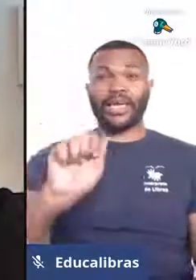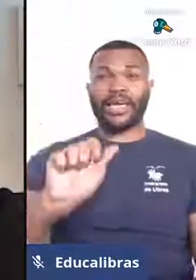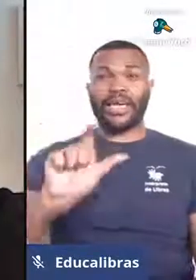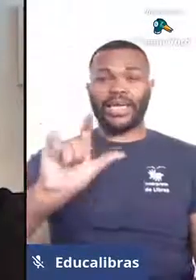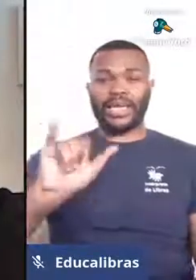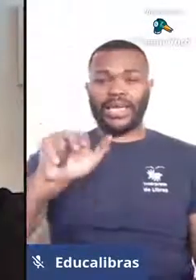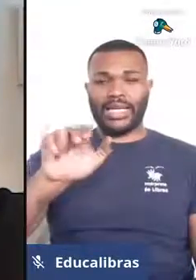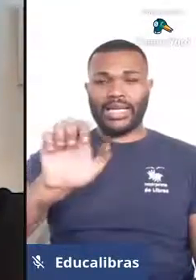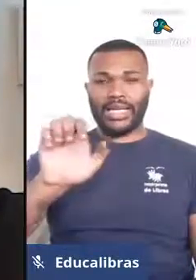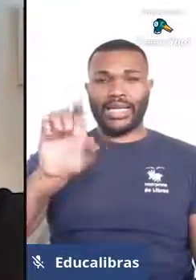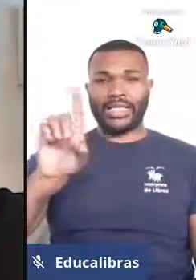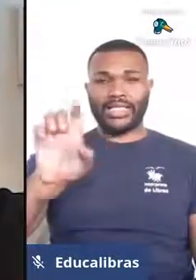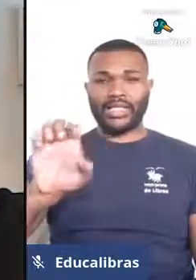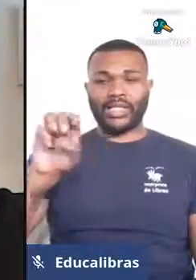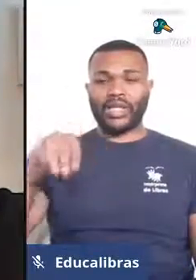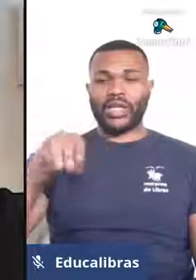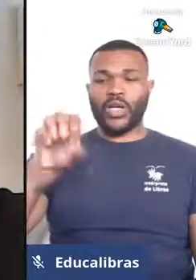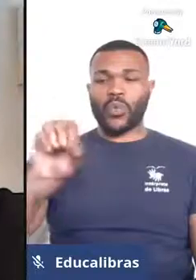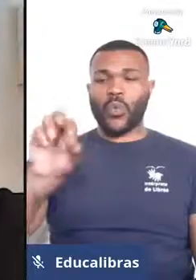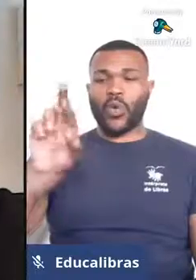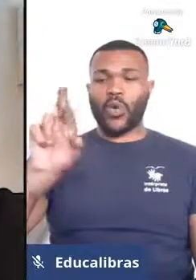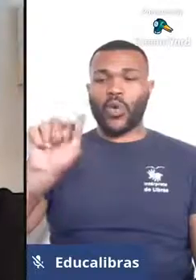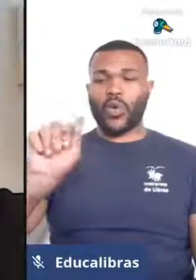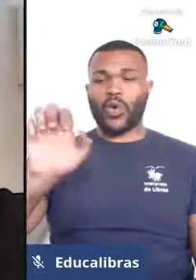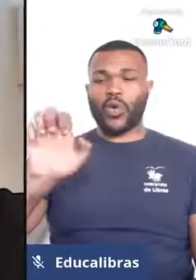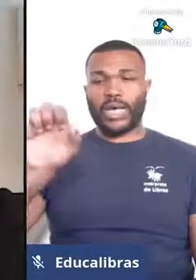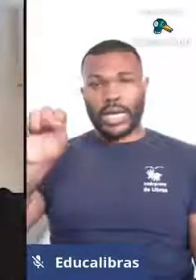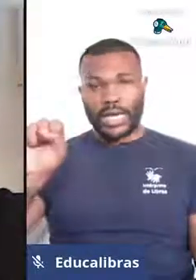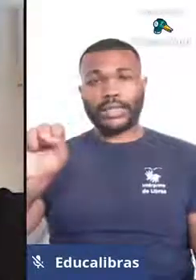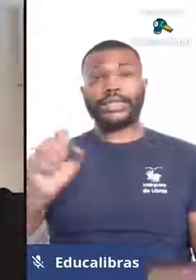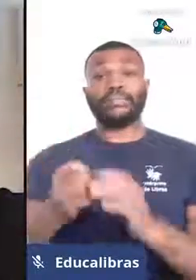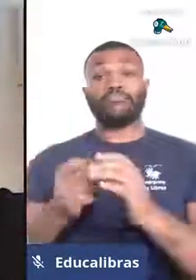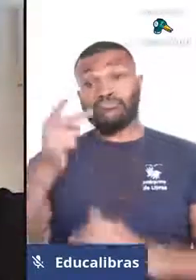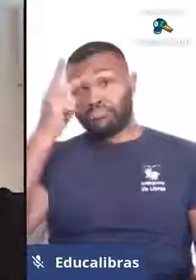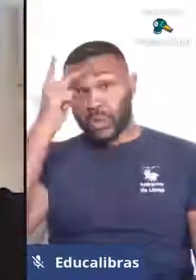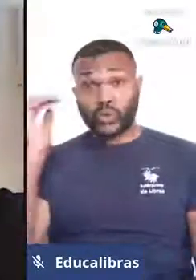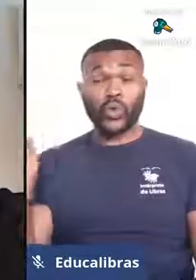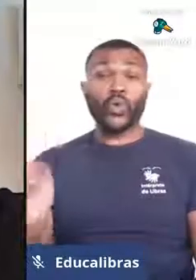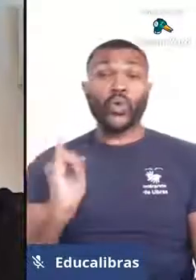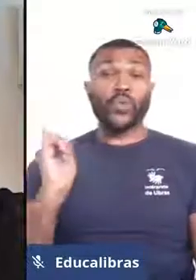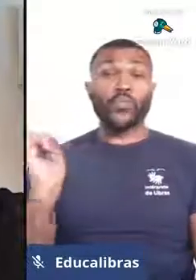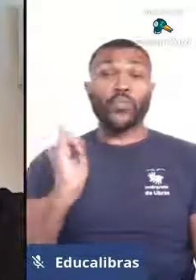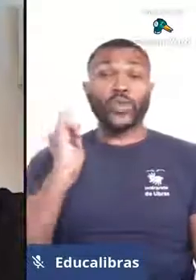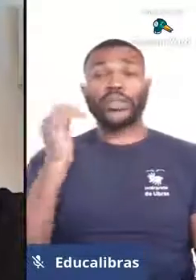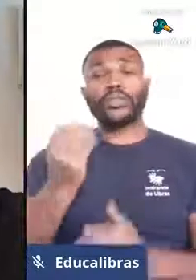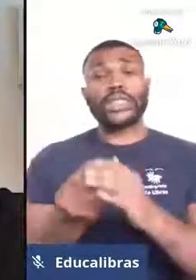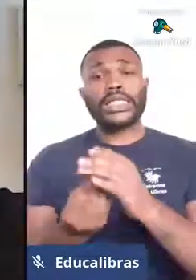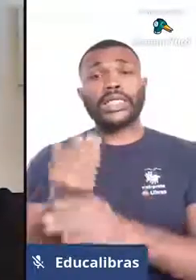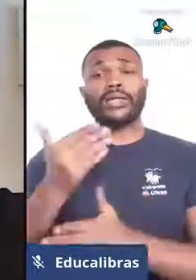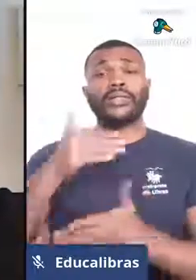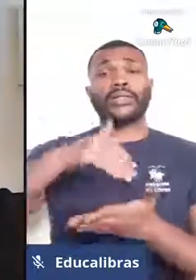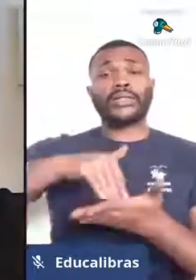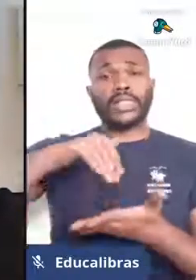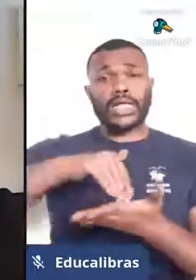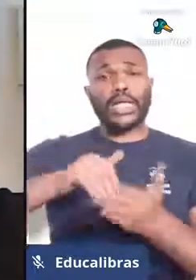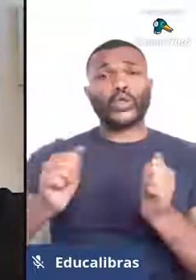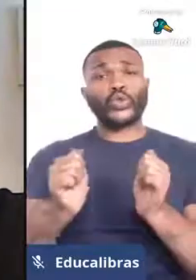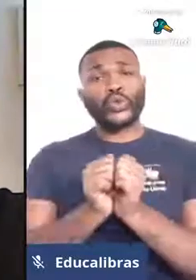Moraes, uma das fundadoras, uma das pessoas-chave na criação da secretaria aqui com a gente.